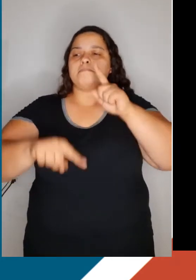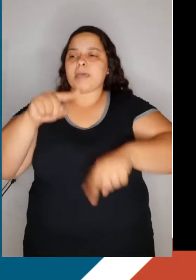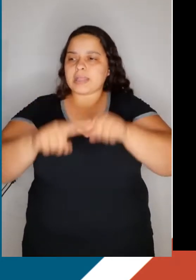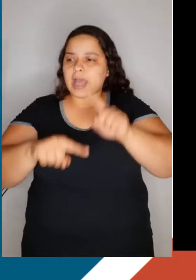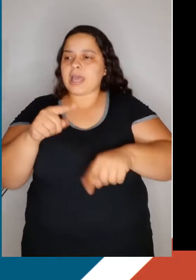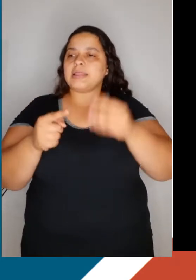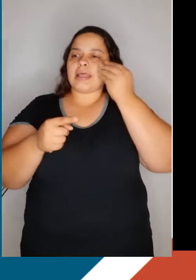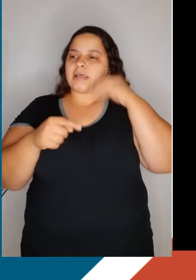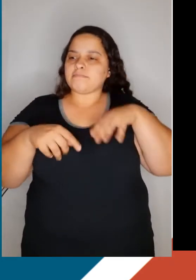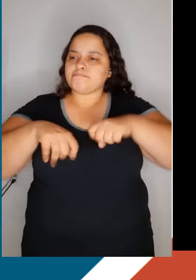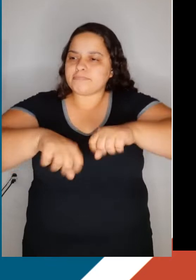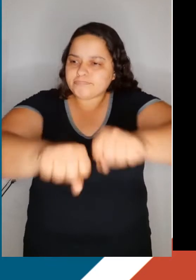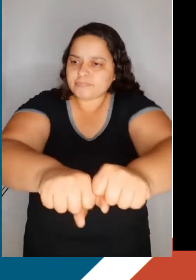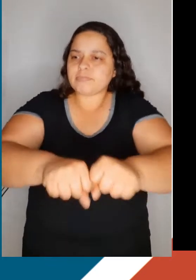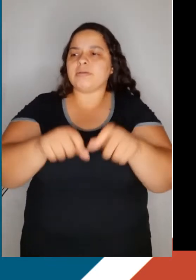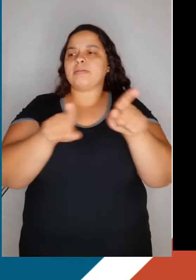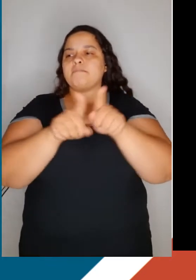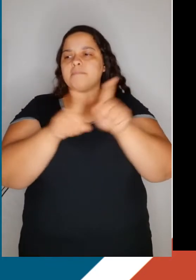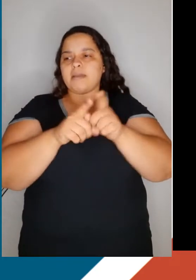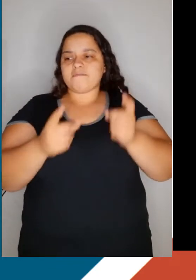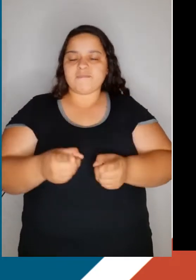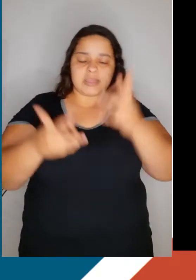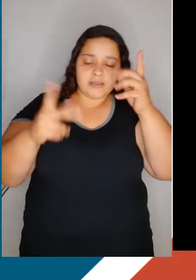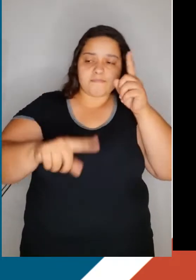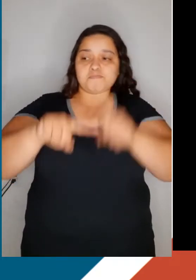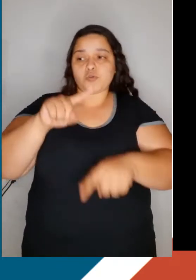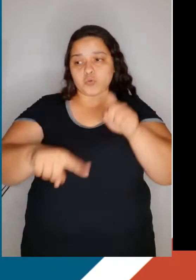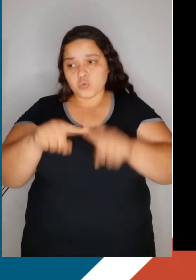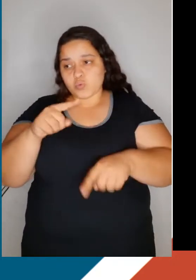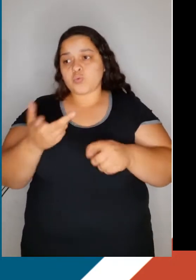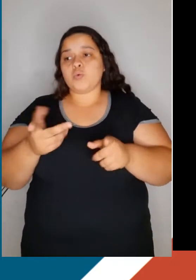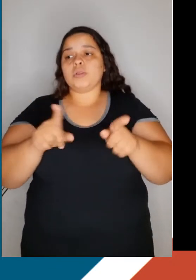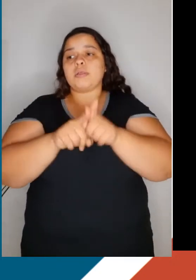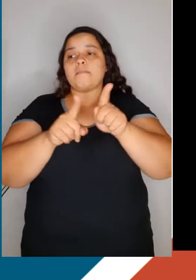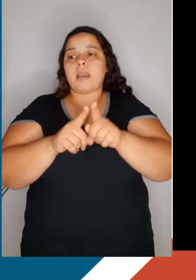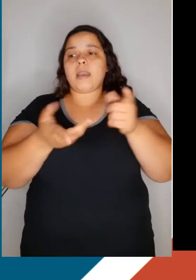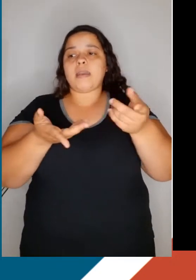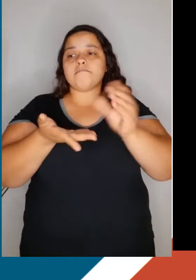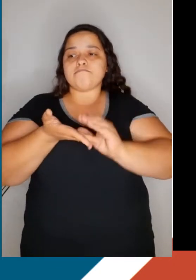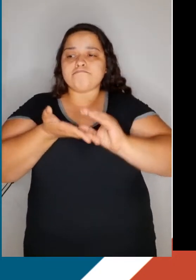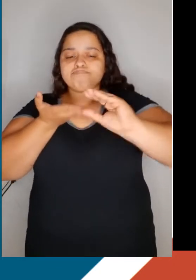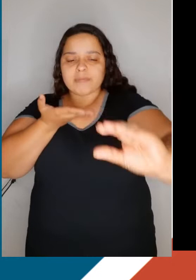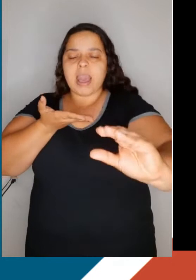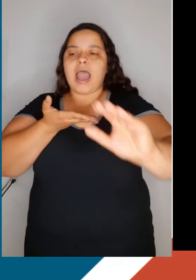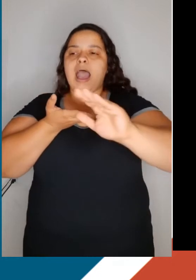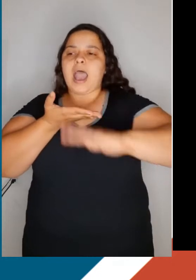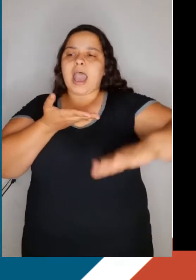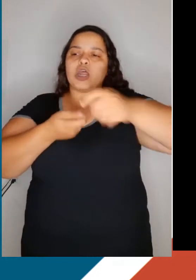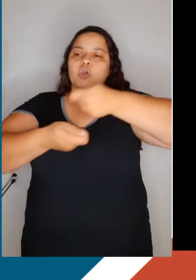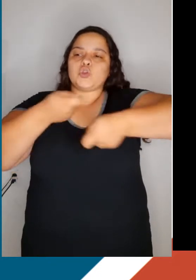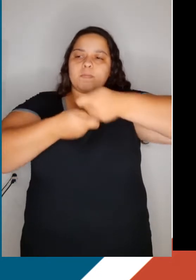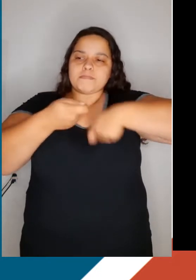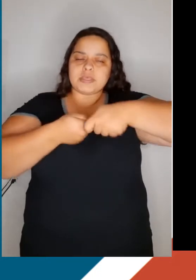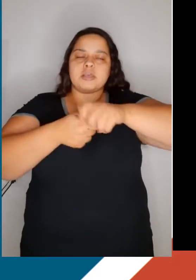mercado consumidor, como a gente já viu, comercializar produtos das colônias e investir diretamente na economia dos